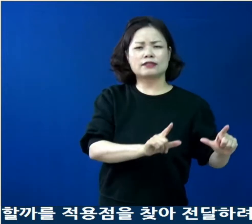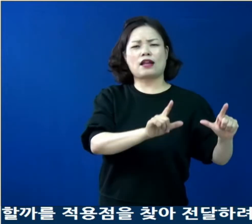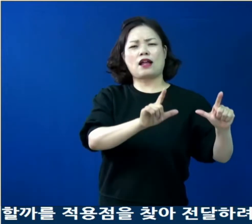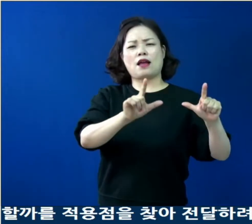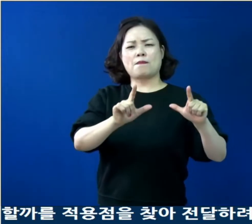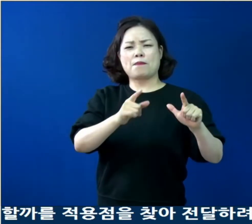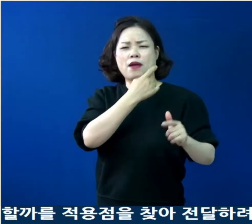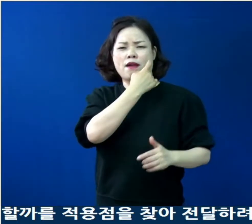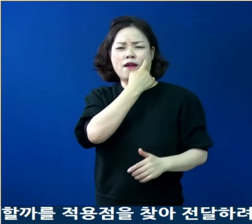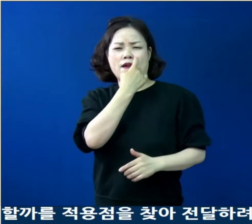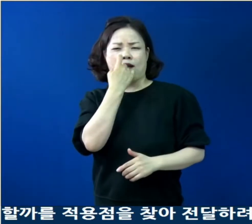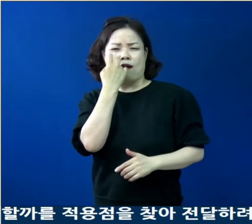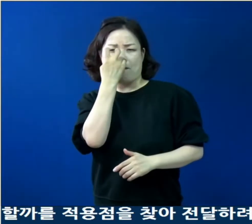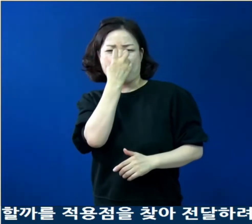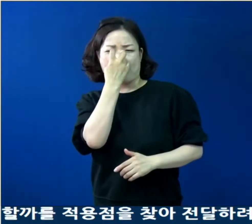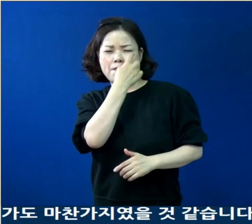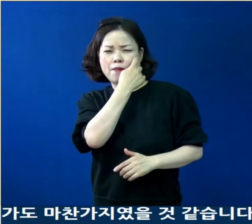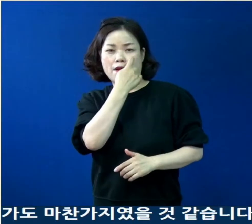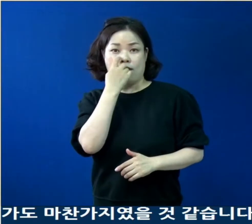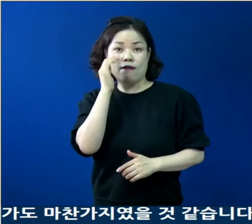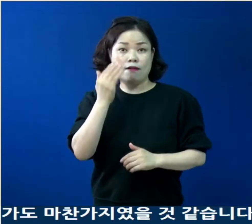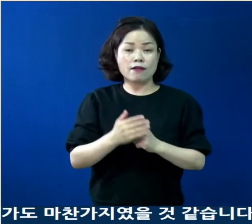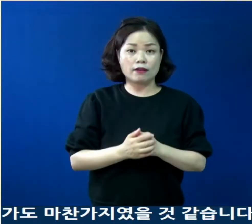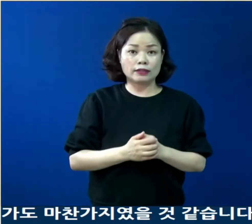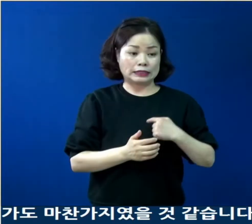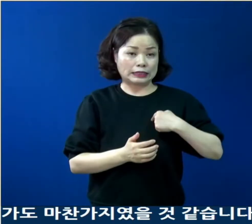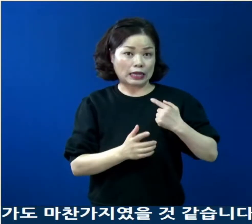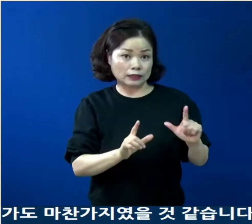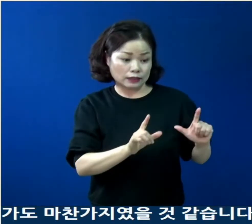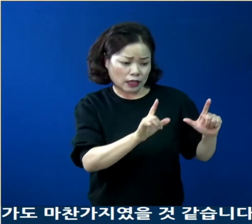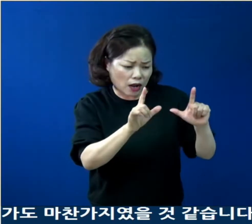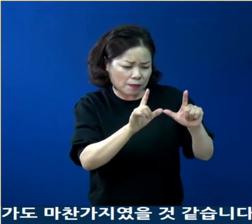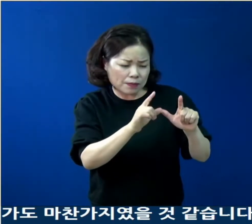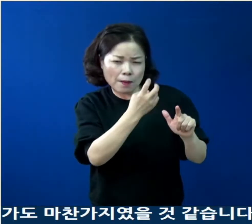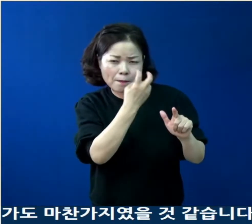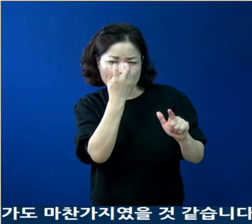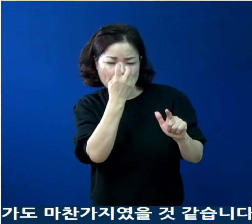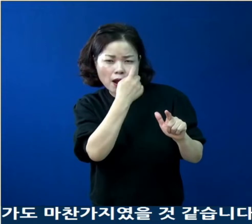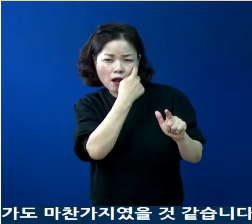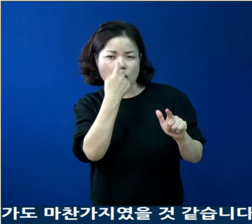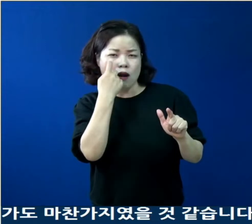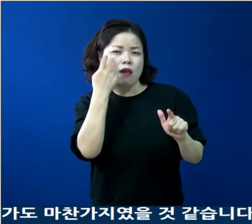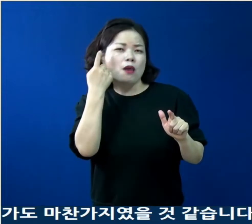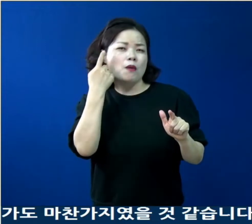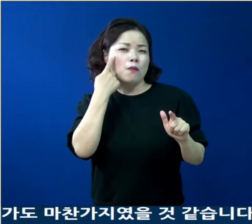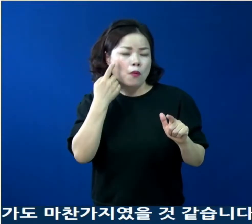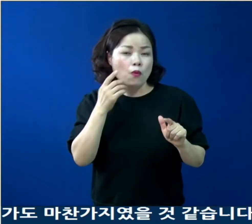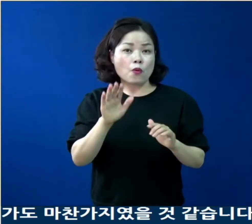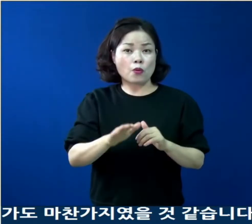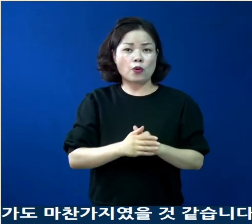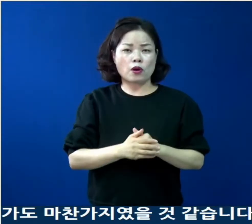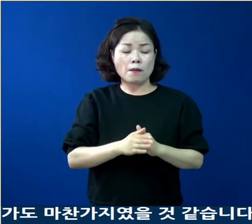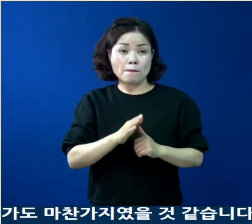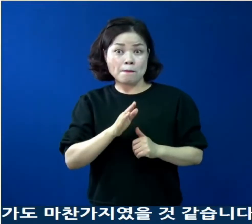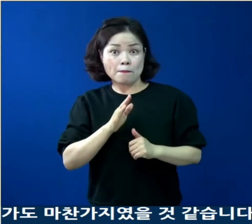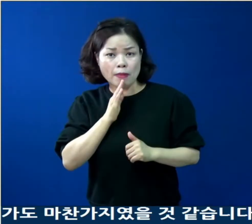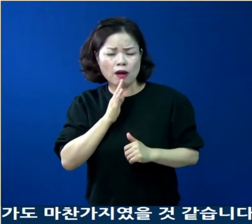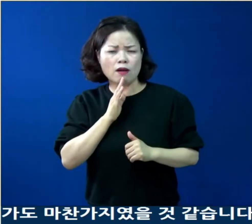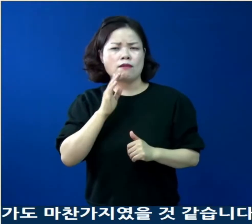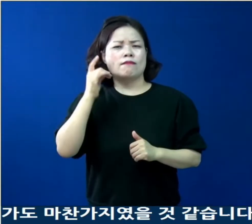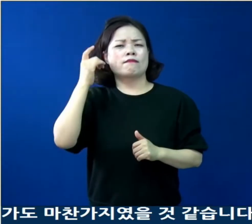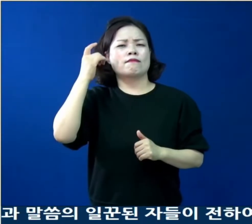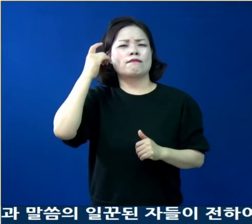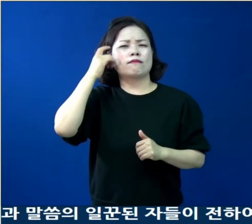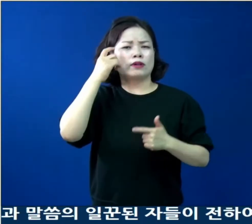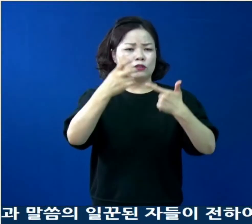통해서 검증했다, 이렇게 설명합니다. 자기의 삶을 통해서 검증해서 그것이 옳다고 믿었기 때문에